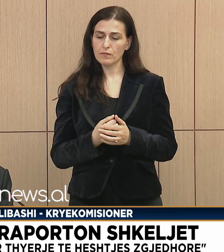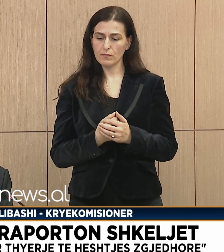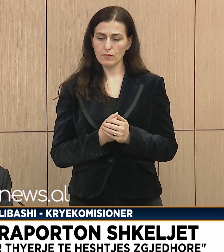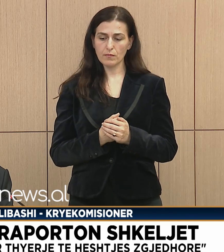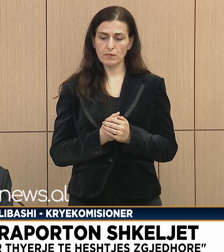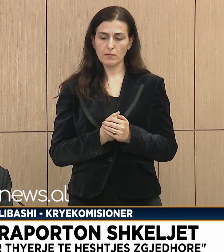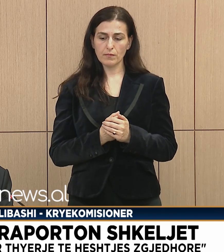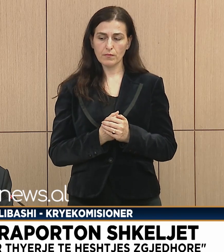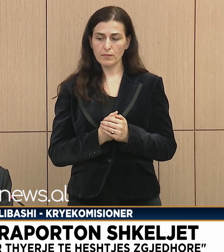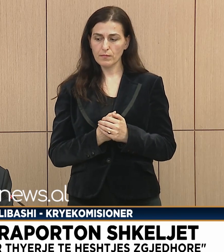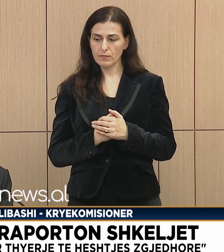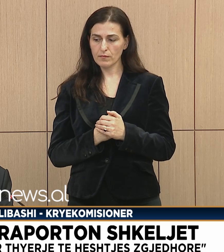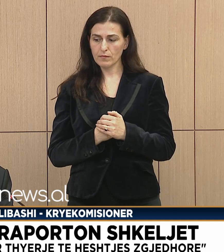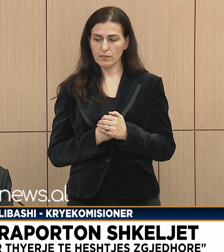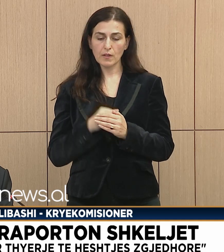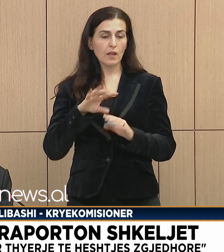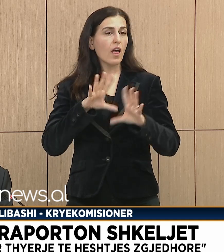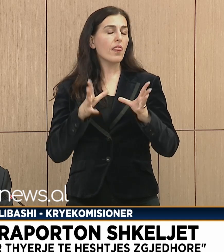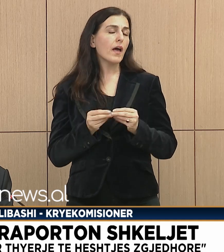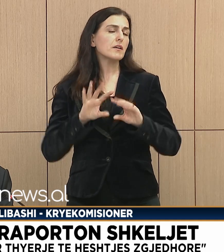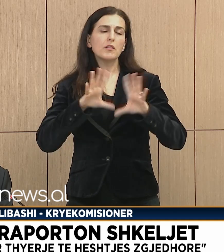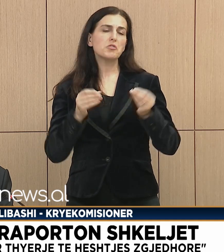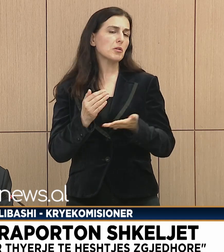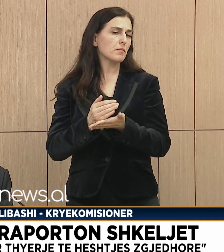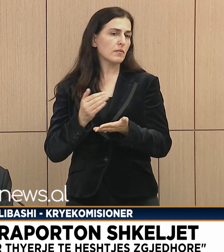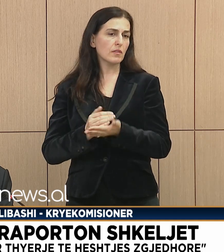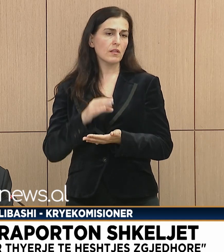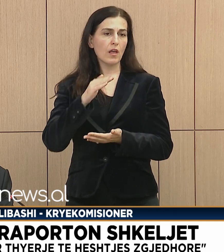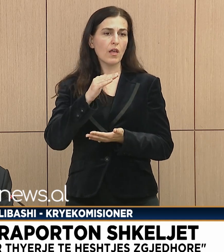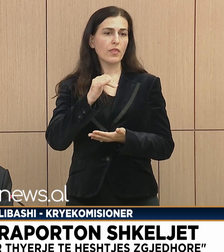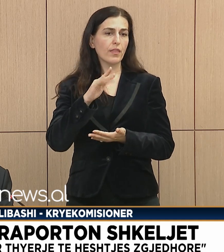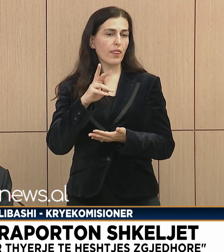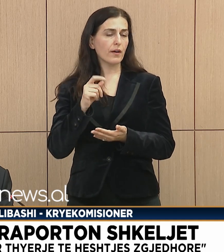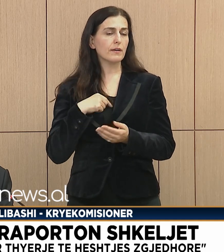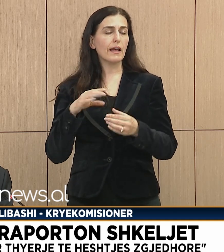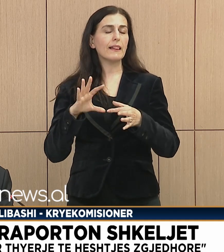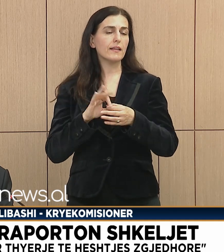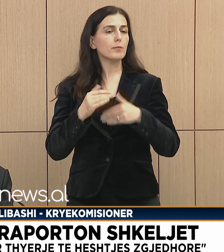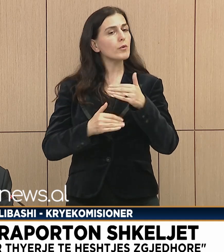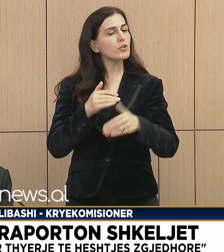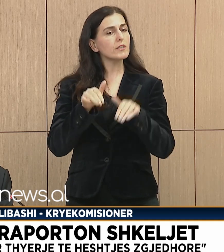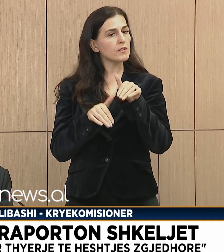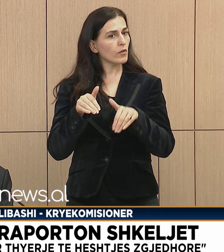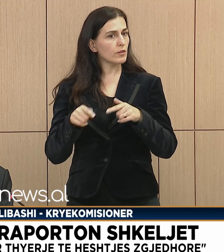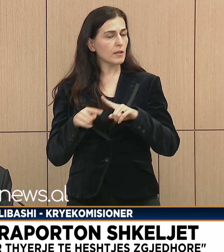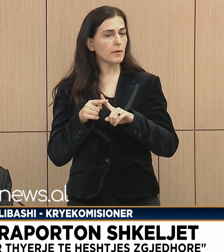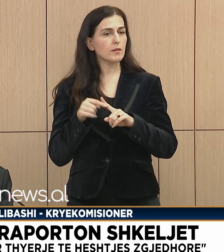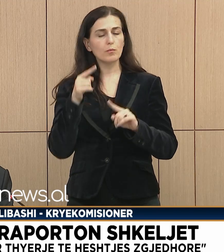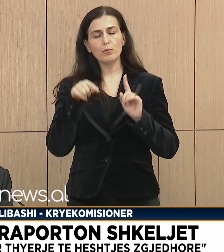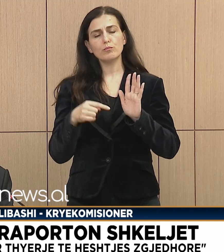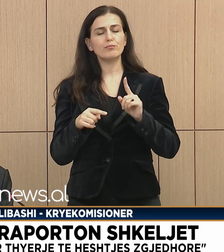Kërëm pakër shumë të dënat, lidur me procesin e votimit dhe të